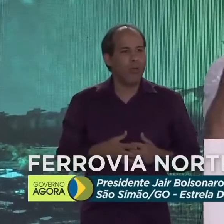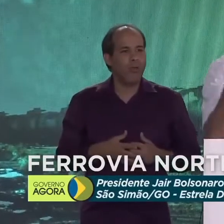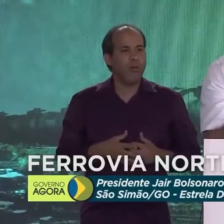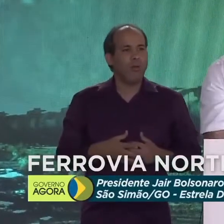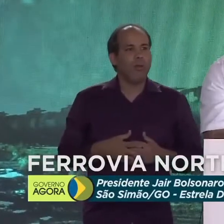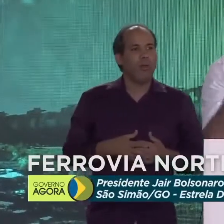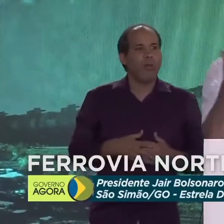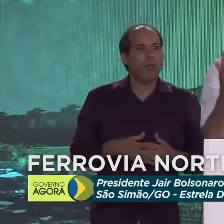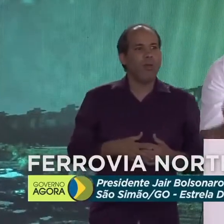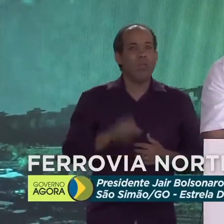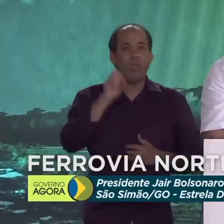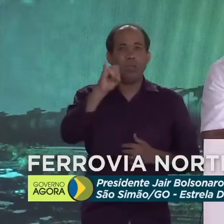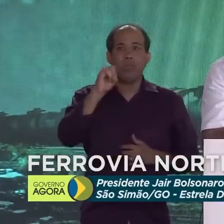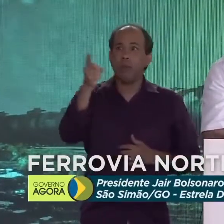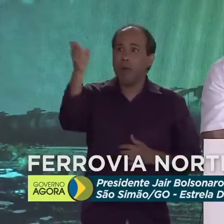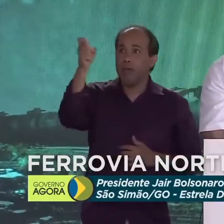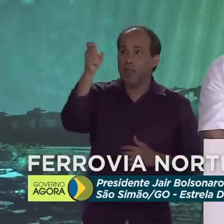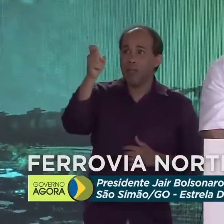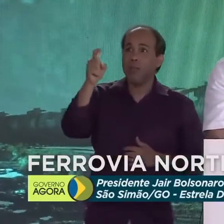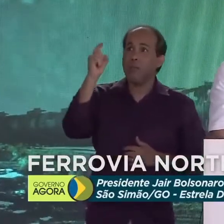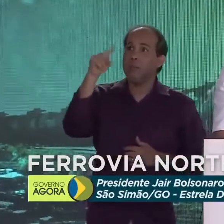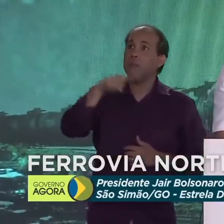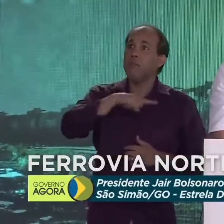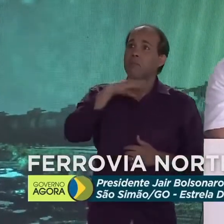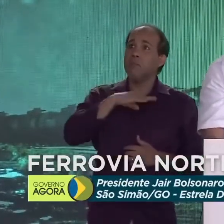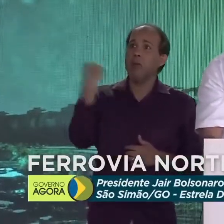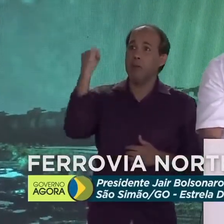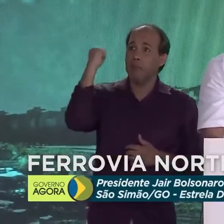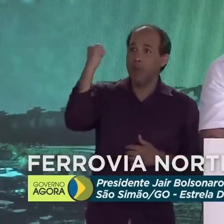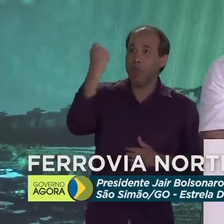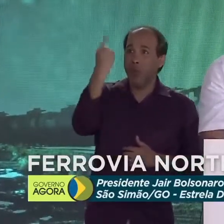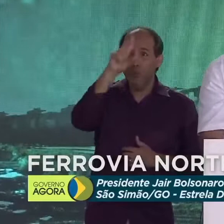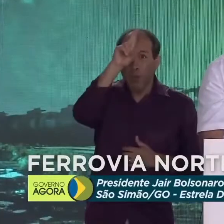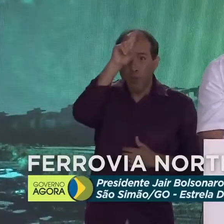É que se eu matar a mosca aqui, eu estou ferrado.